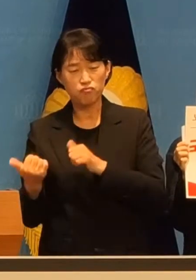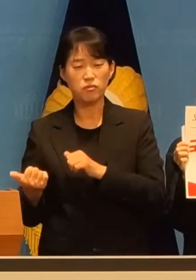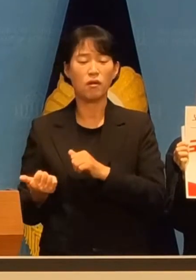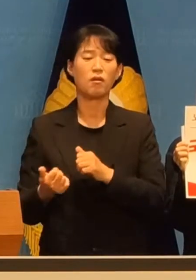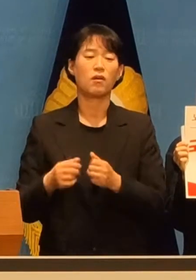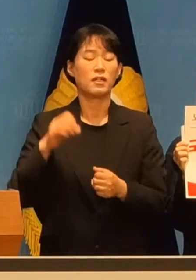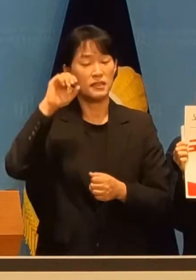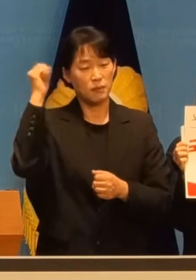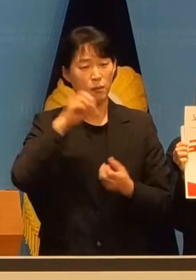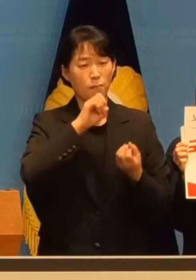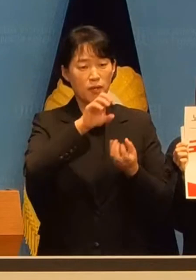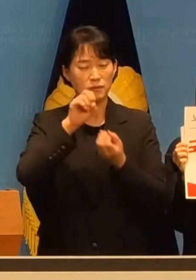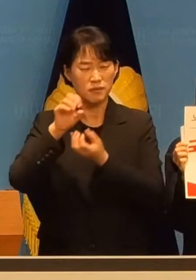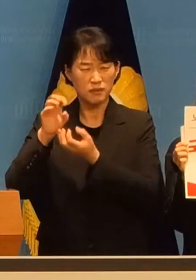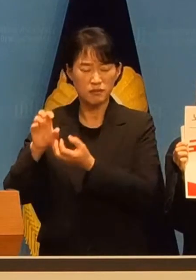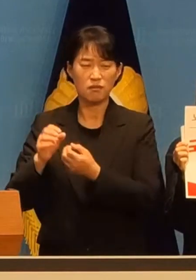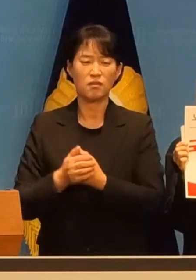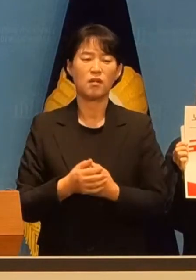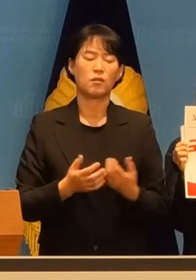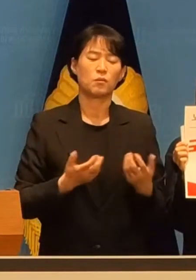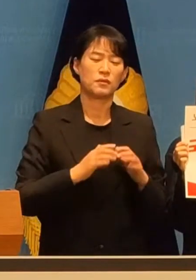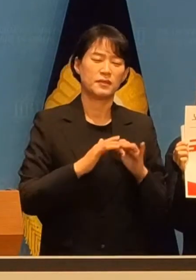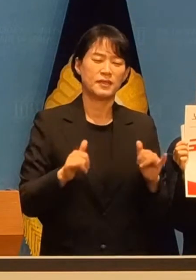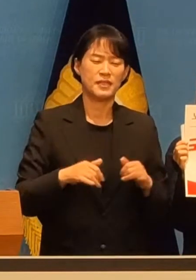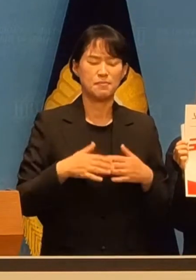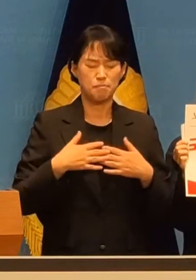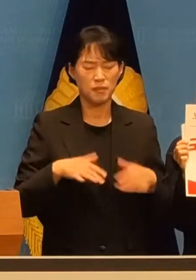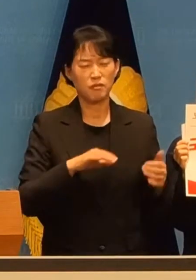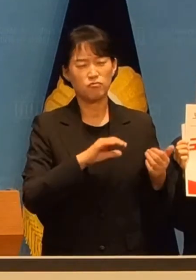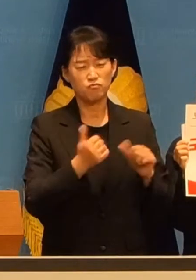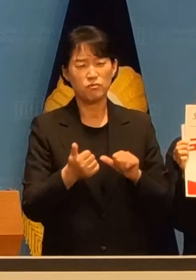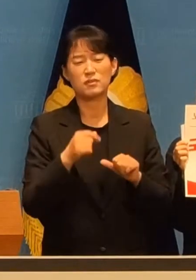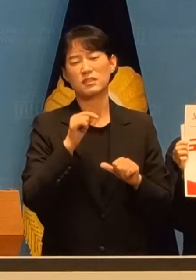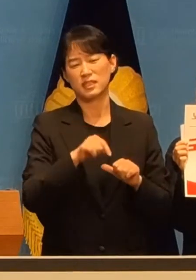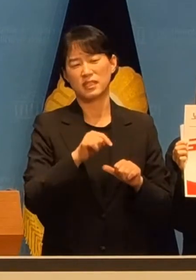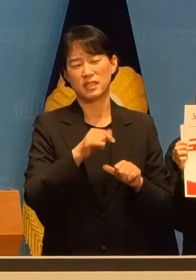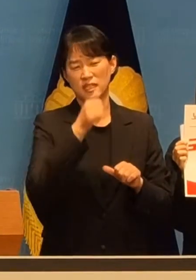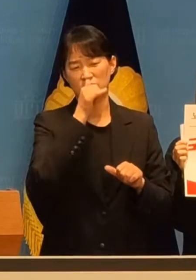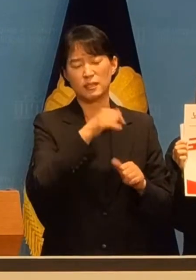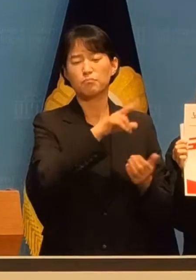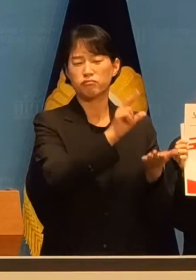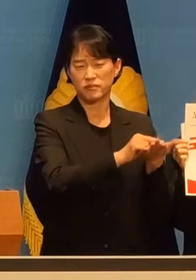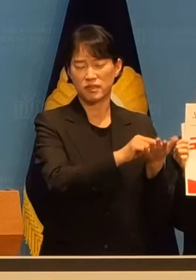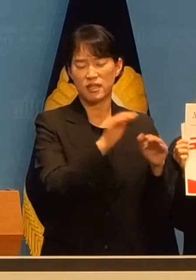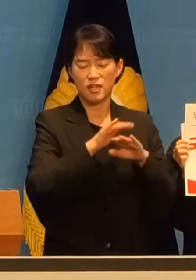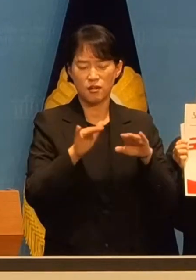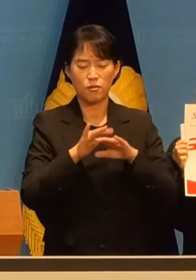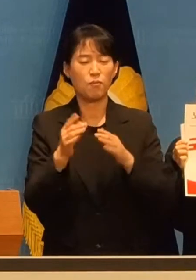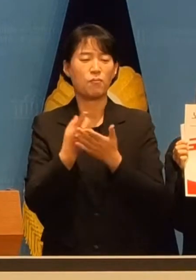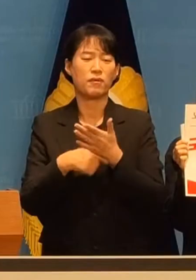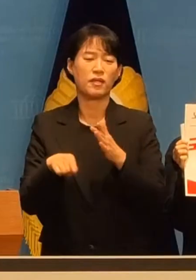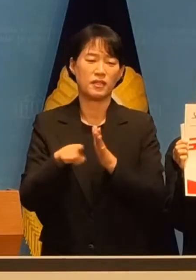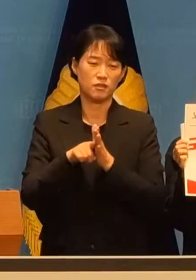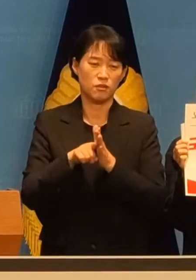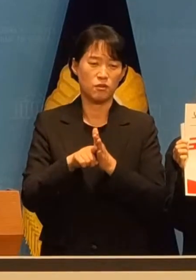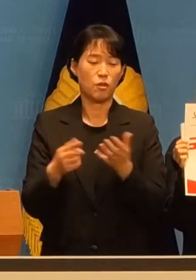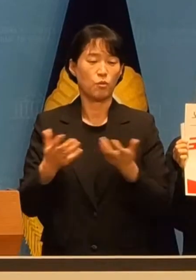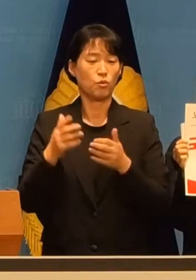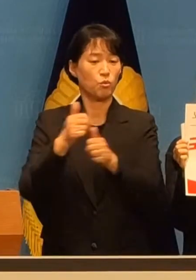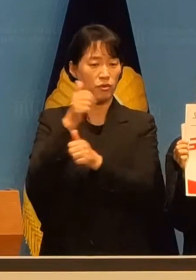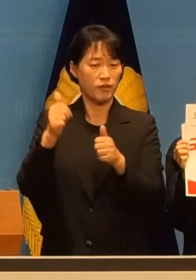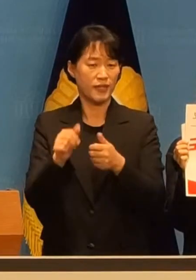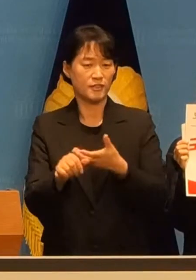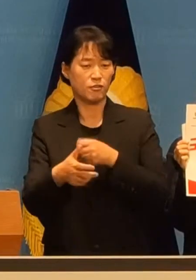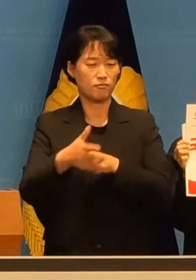새벽 배송 지속 등 노동자의 가로사의 상징이 되고 있는 쿠팡 문제를 해결하기 위해 기후노동위원회가